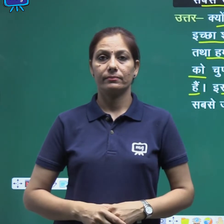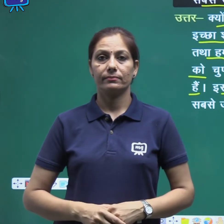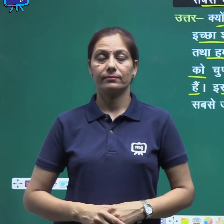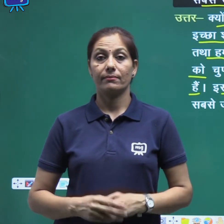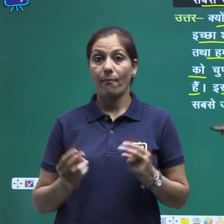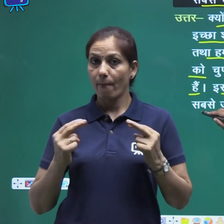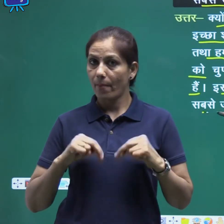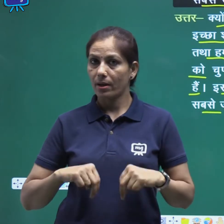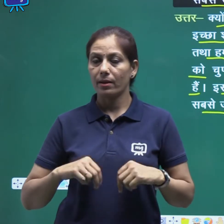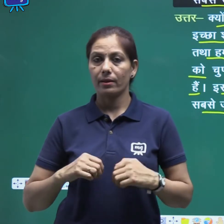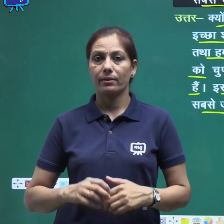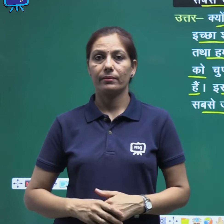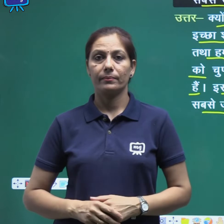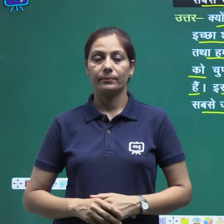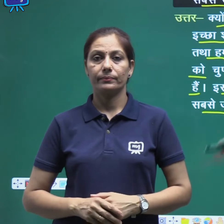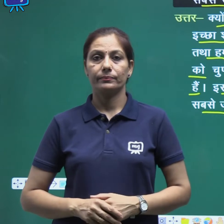माना गया है।